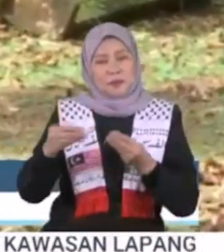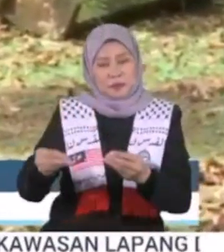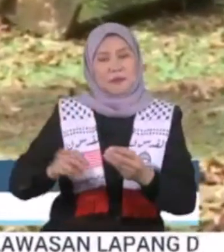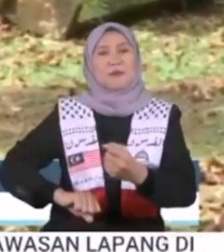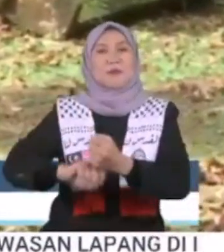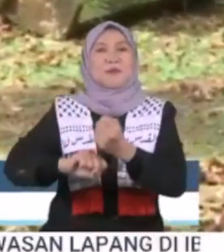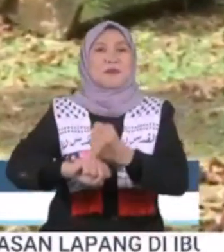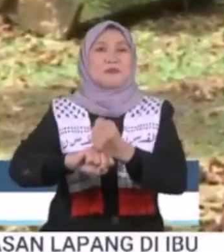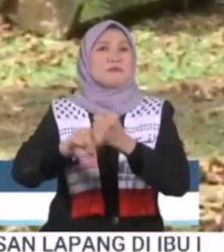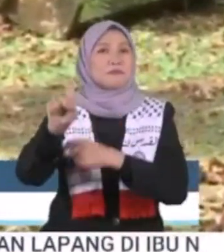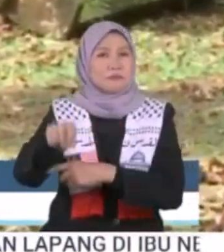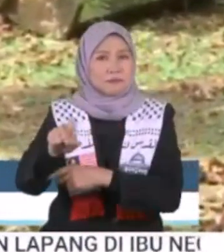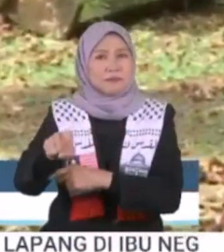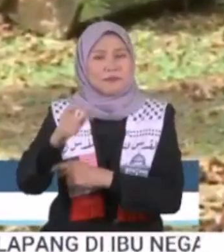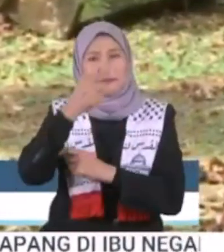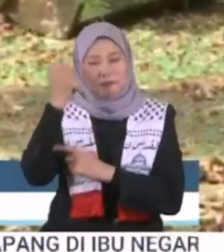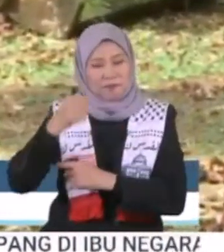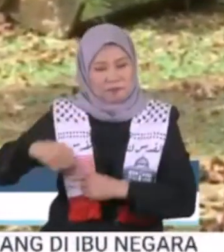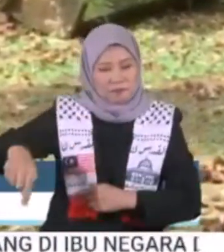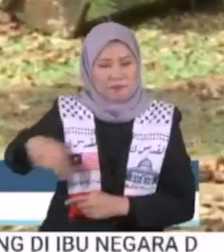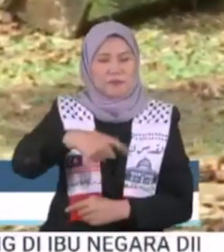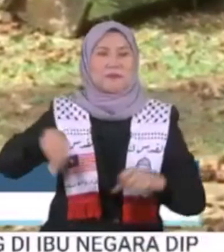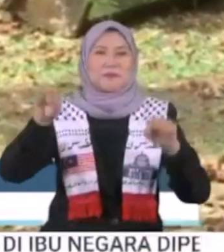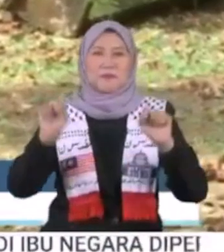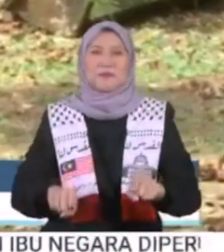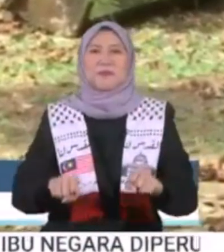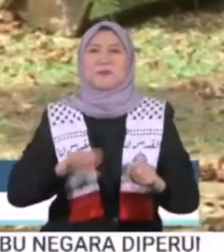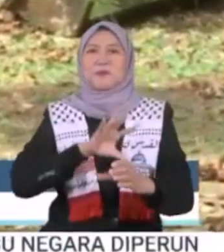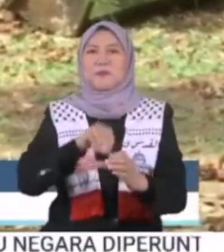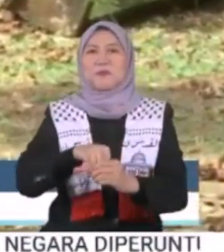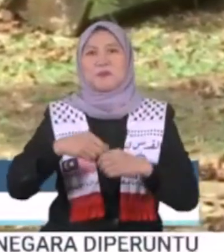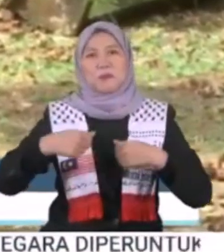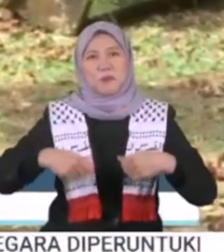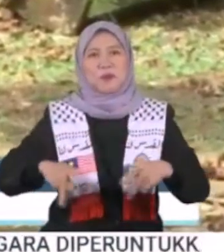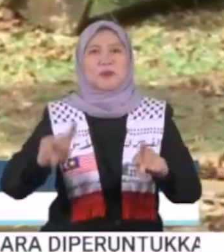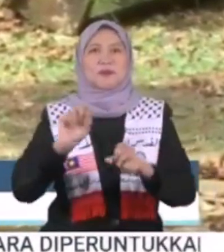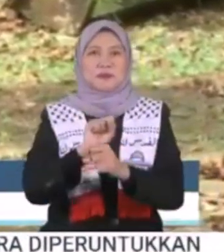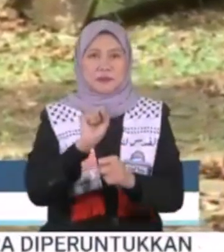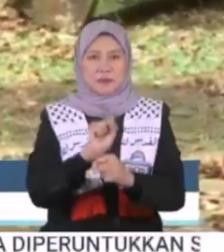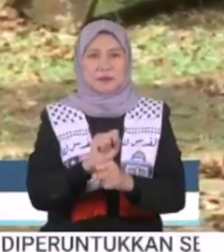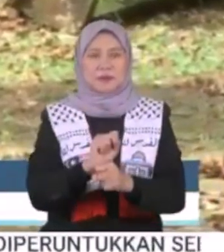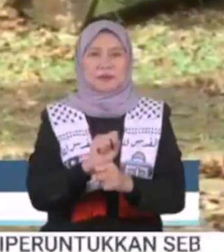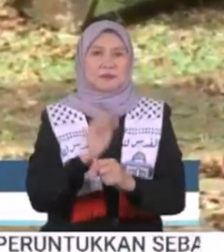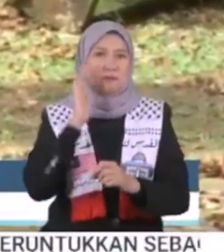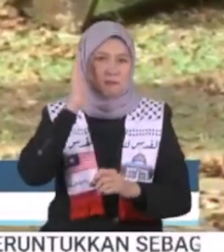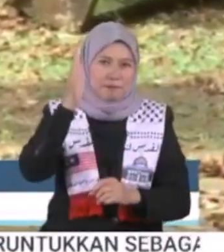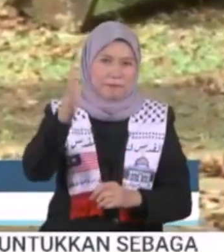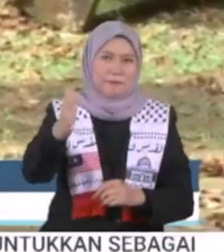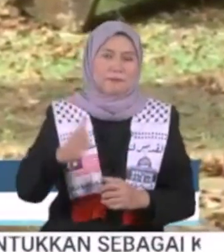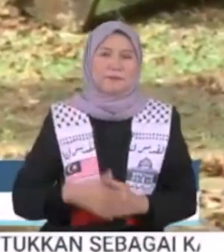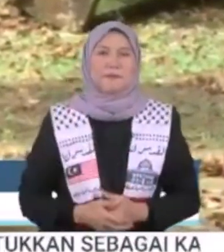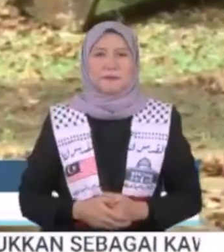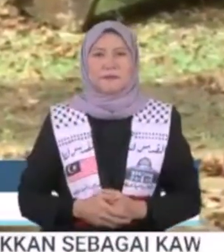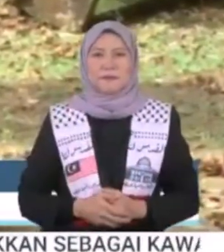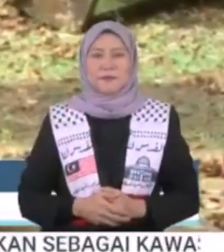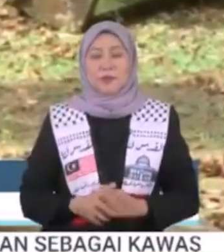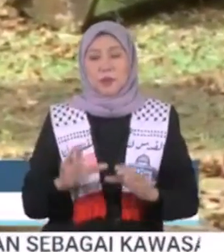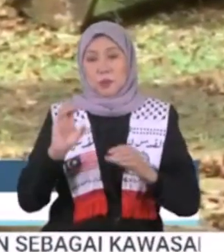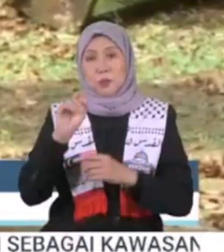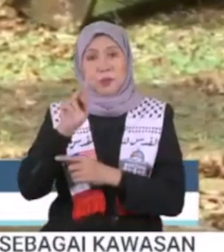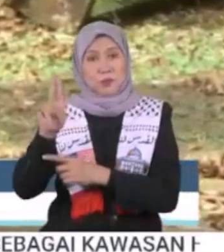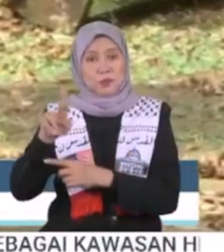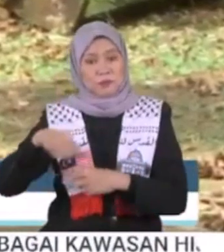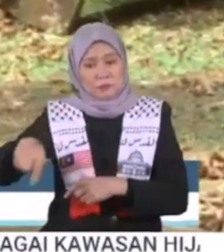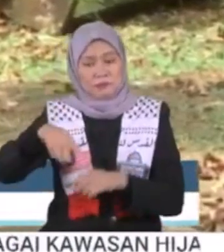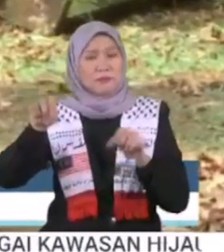diberikan sokongan agar mereka juga dapatkan peluang pekerjaan yang baik untuk masa depan mereka. Golongan ini